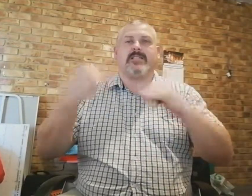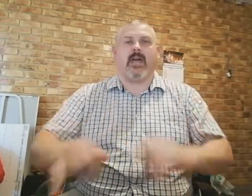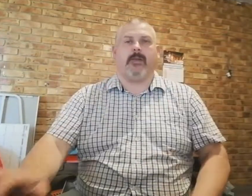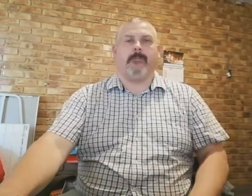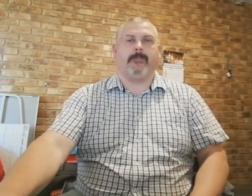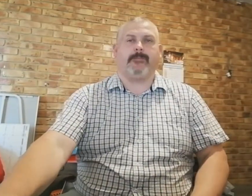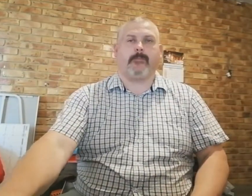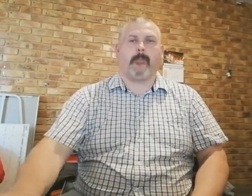slecht.